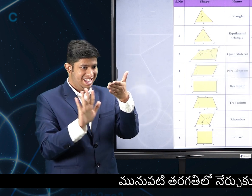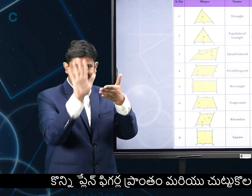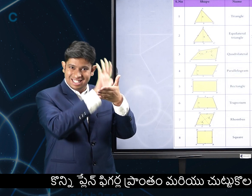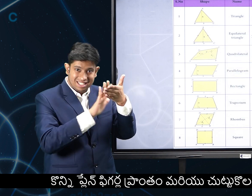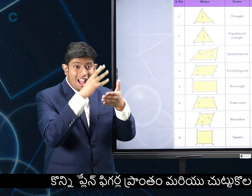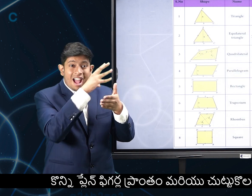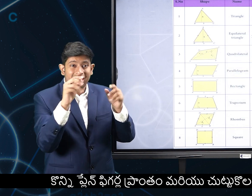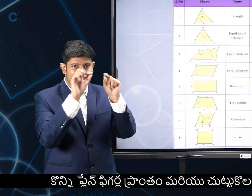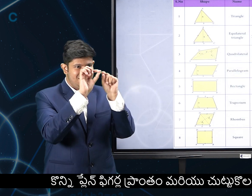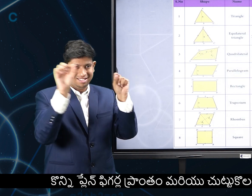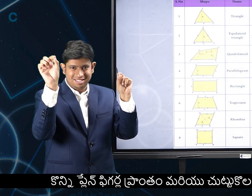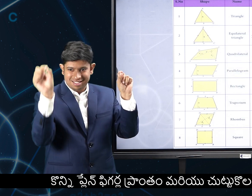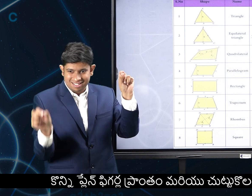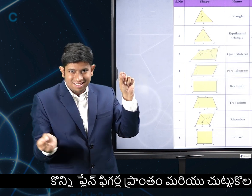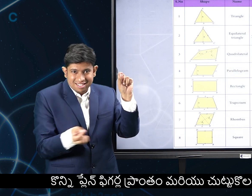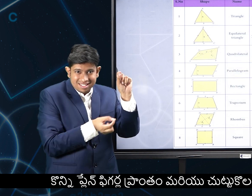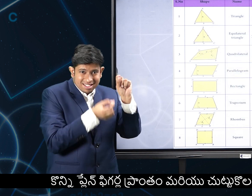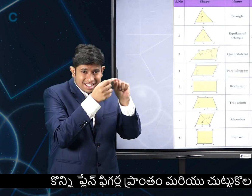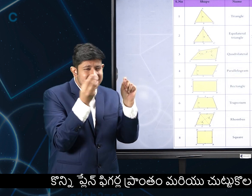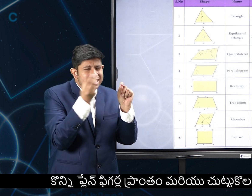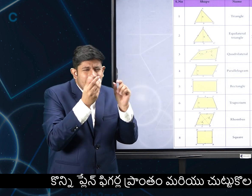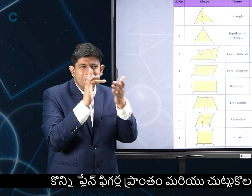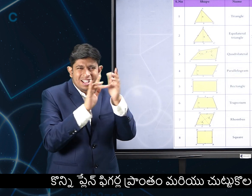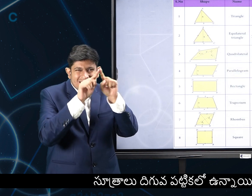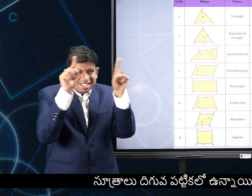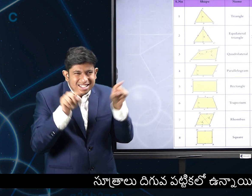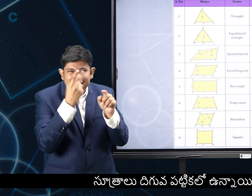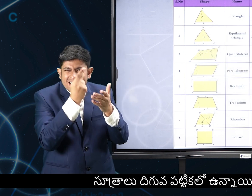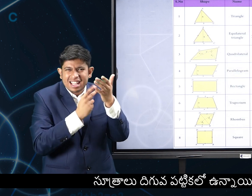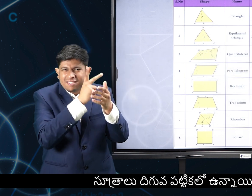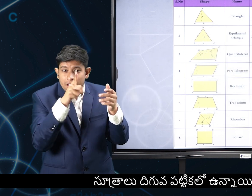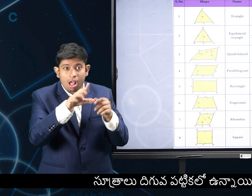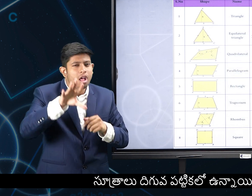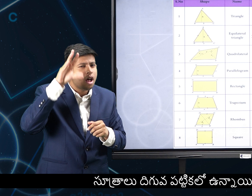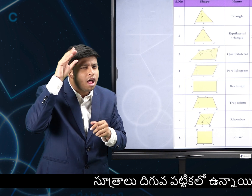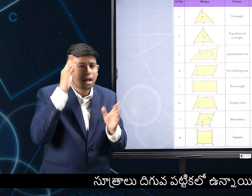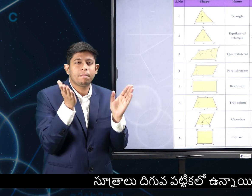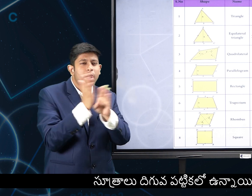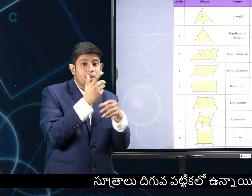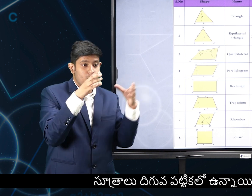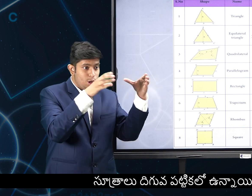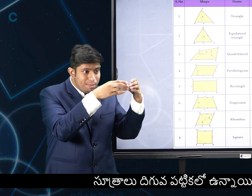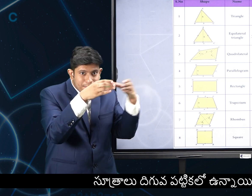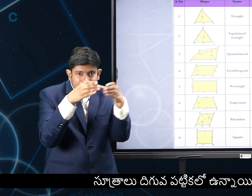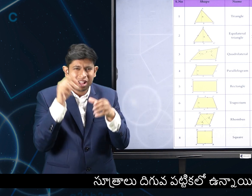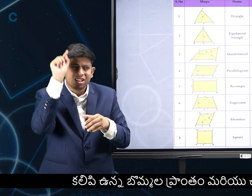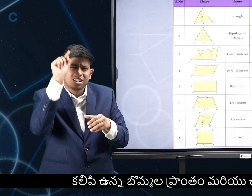కొన్ని ప్లేన్ ఫిగర్ల ప్రాంతం మరియు చుట్టుకొలతను కనుగొనడానికి సూత్రాలు దిగువ పట్టికలో ఉన్నాయి మరియు కలిపి